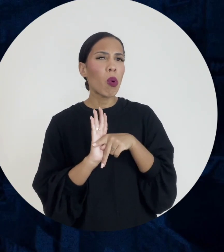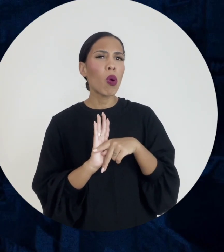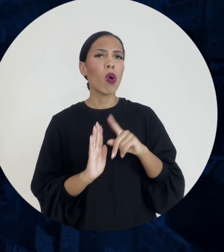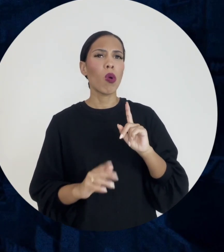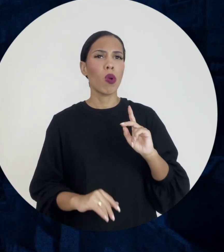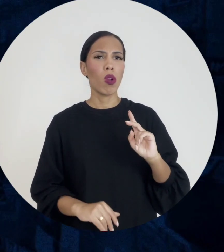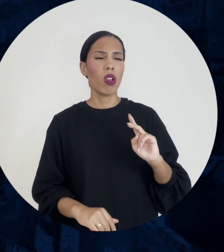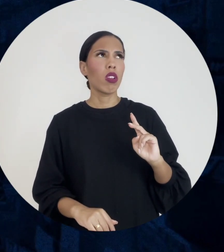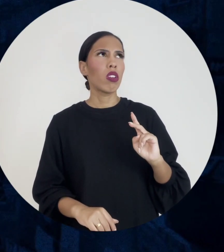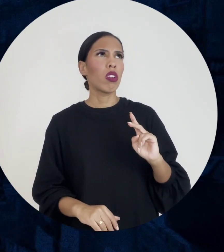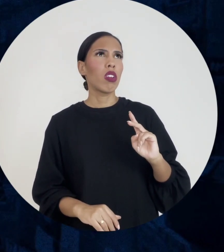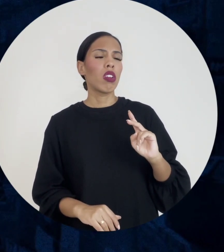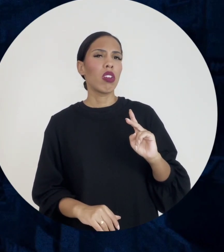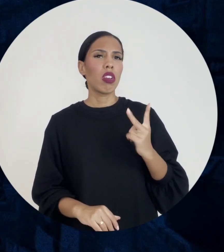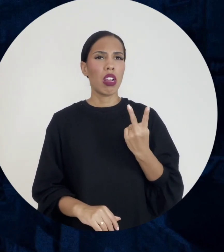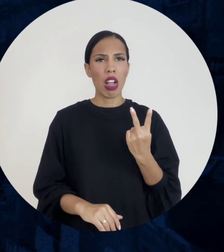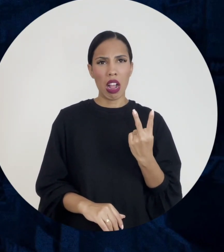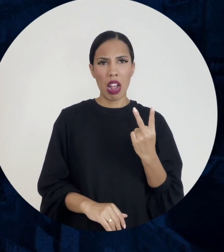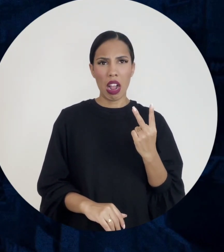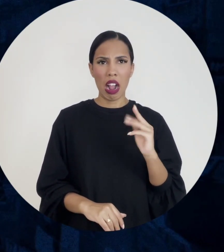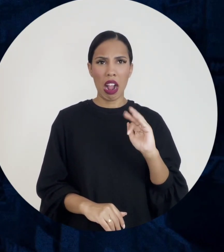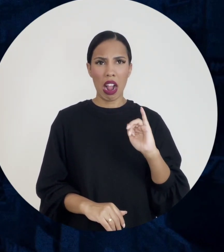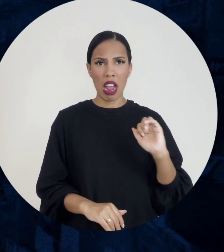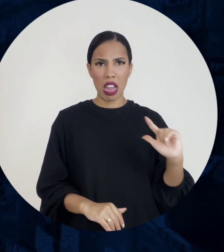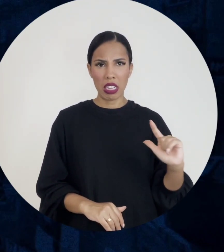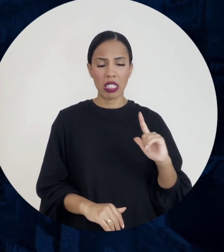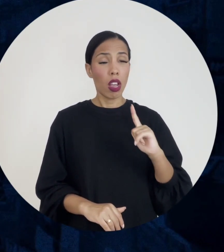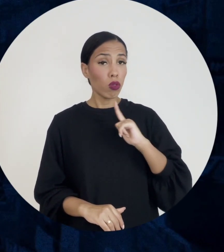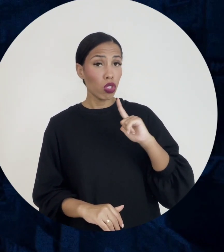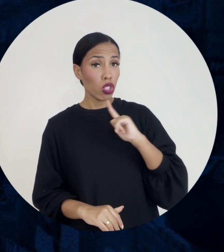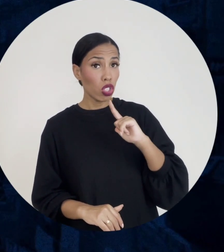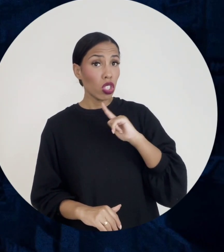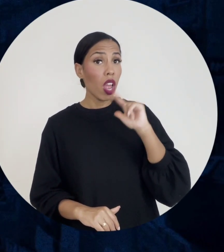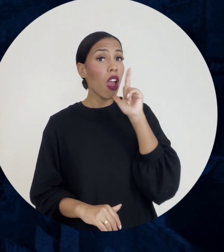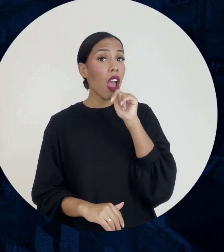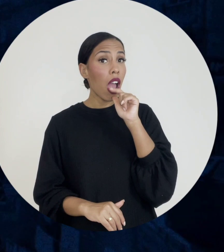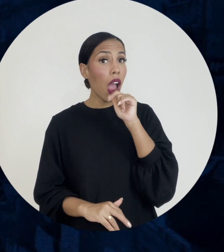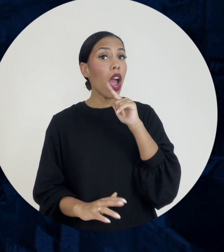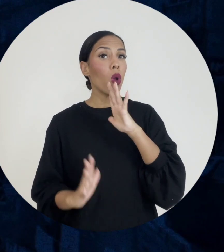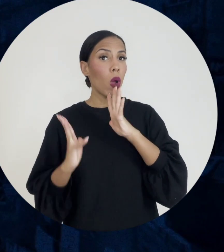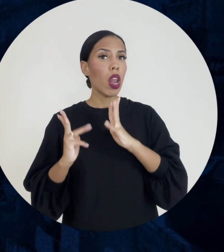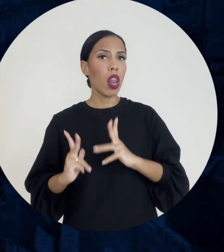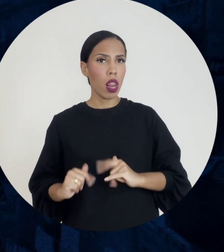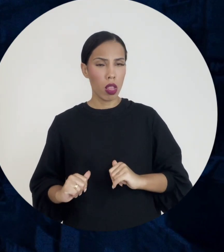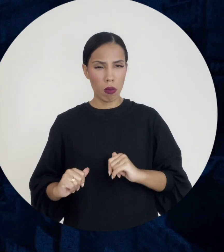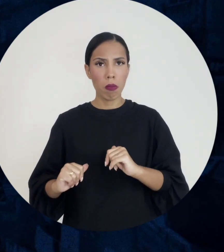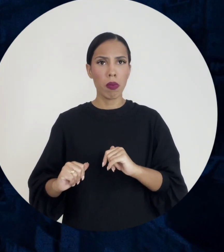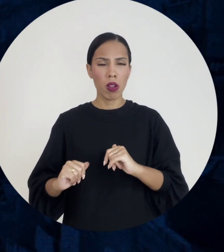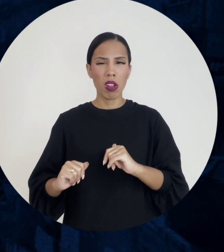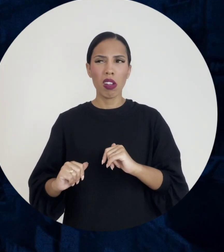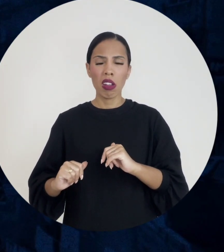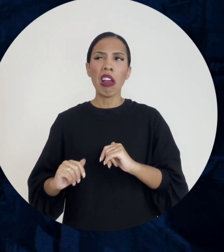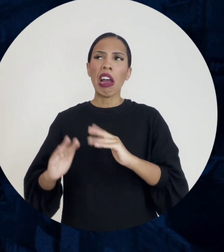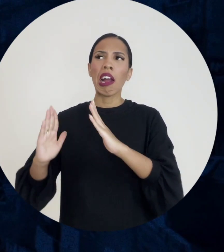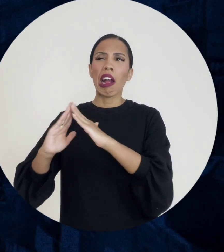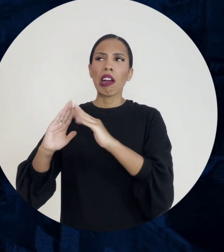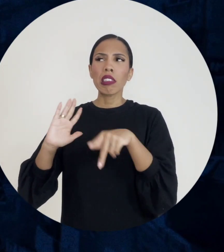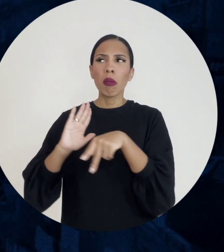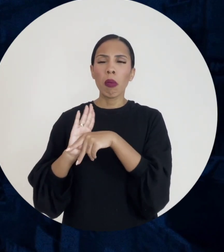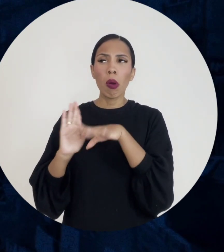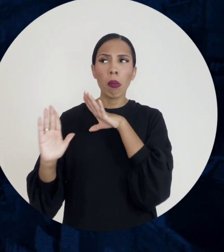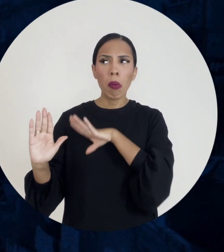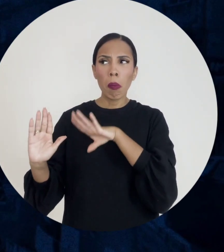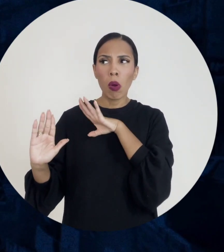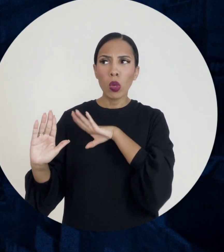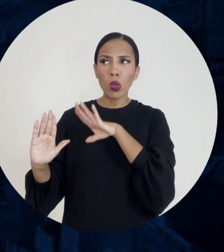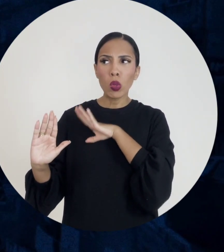água também era pura. Mas aí a gente tinha que estar pedindo para pegar água, mas na Bica das Almas era todo mundo pegando água.